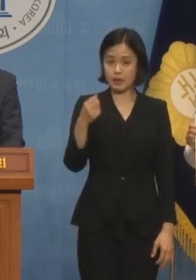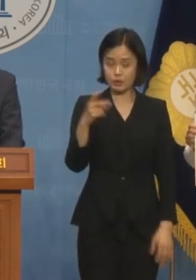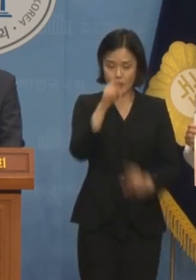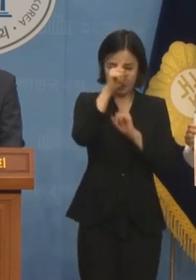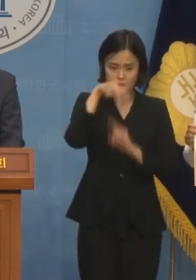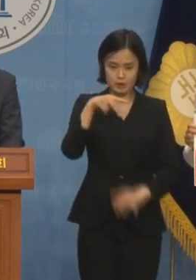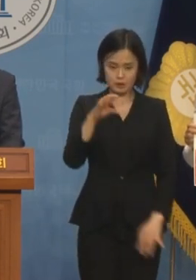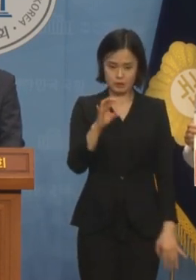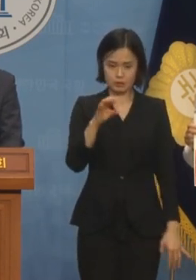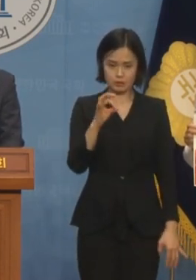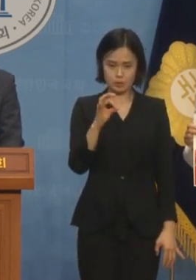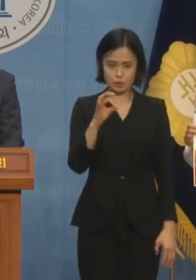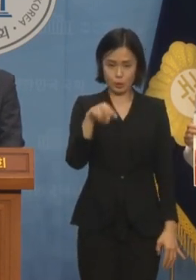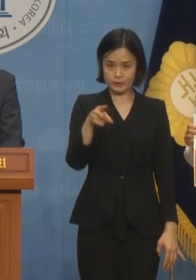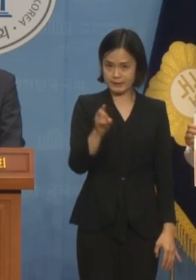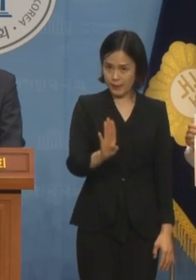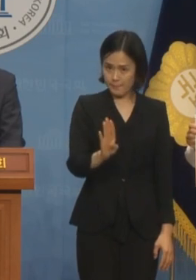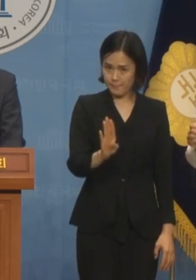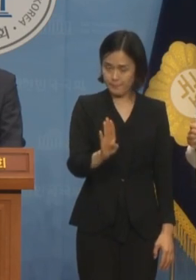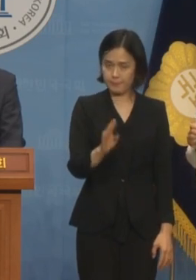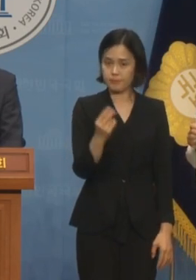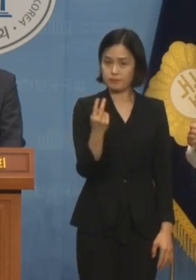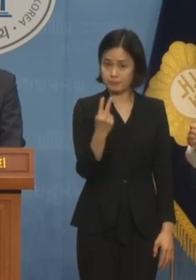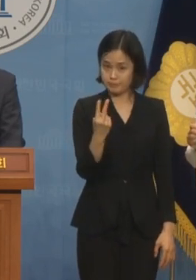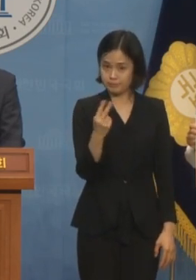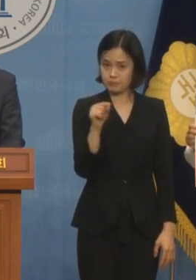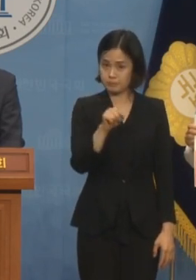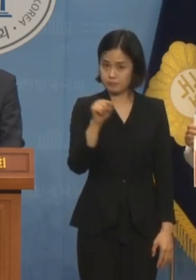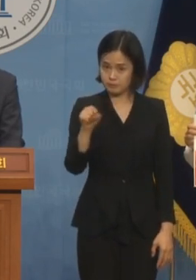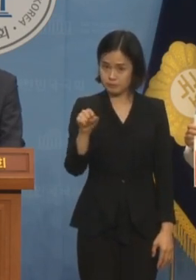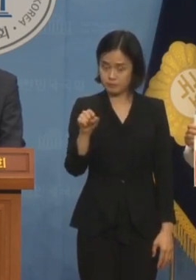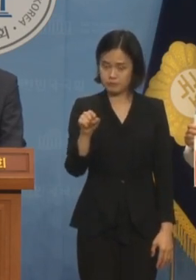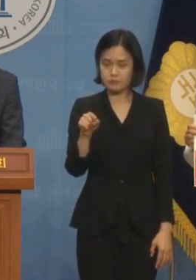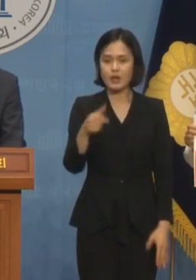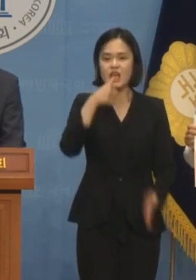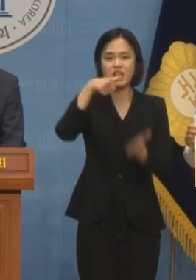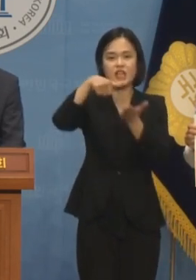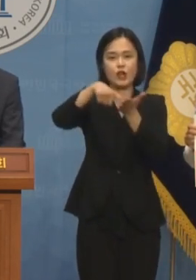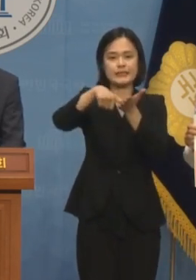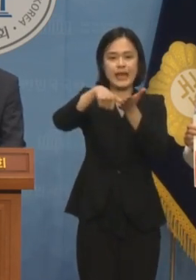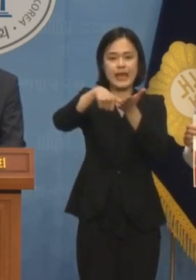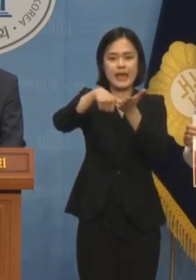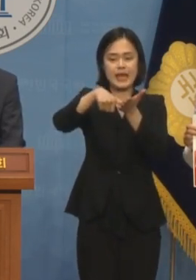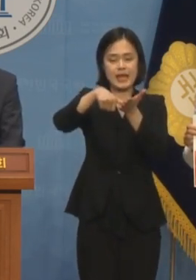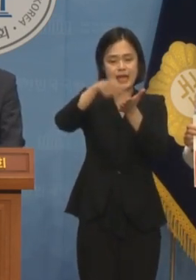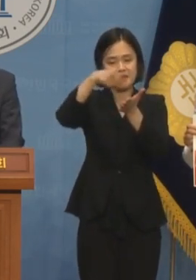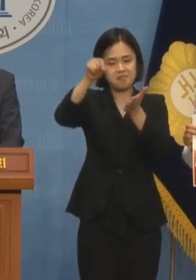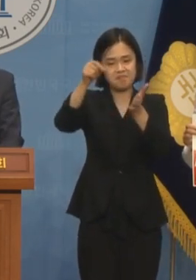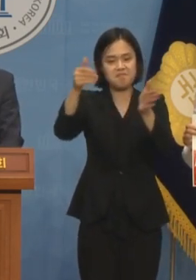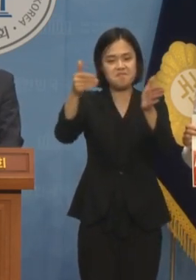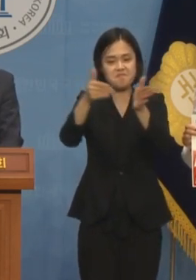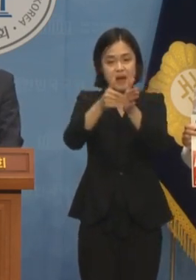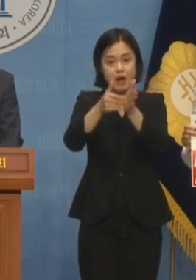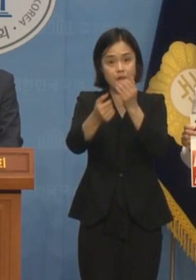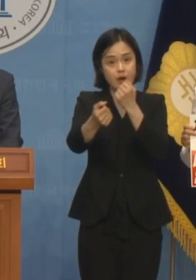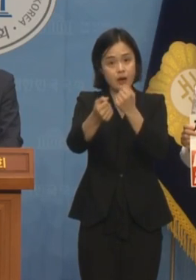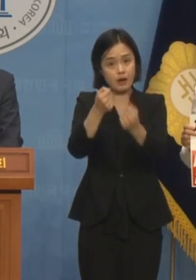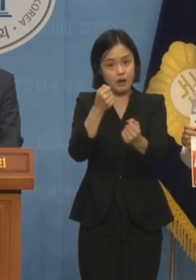이종섭 전 국방부 장관은 직접 결재를 해놓고도 누군가의 지시에 의해 발을 빼기도